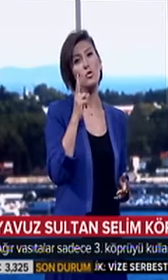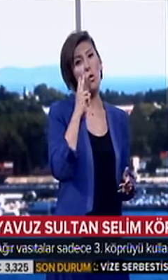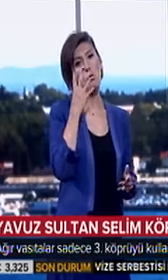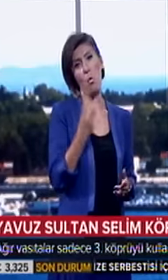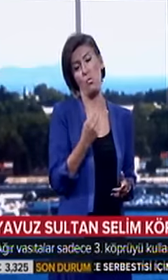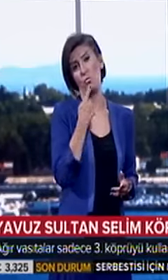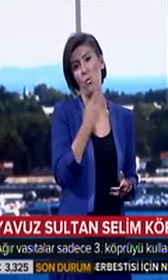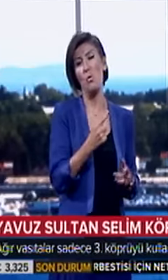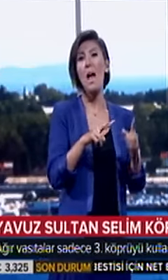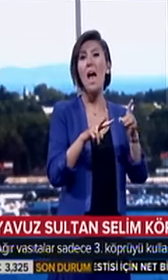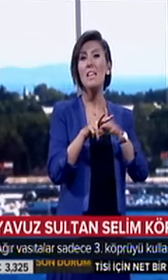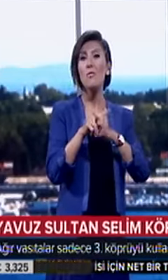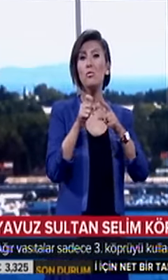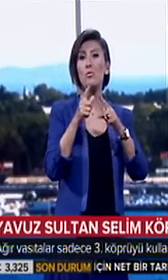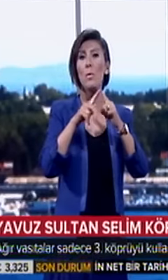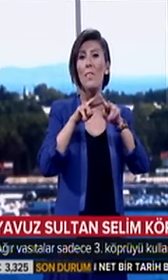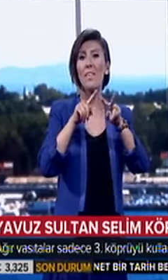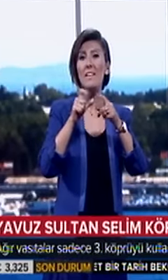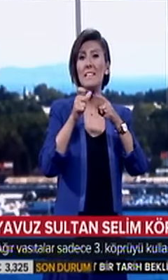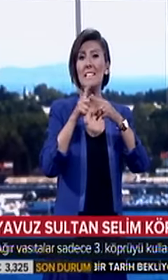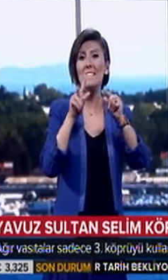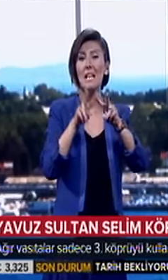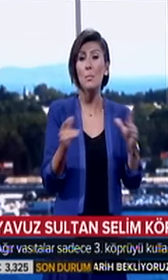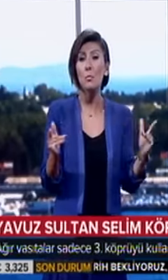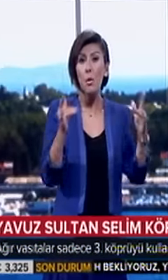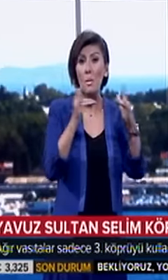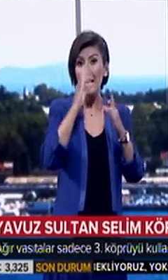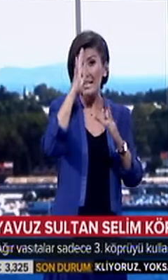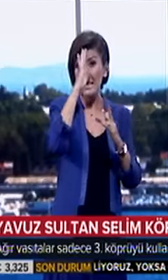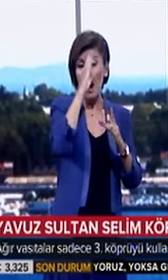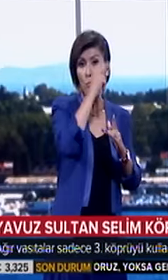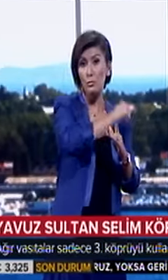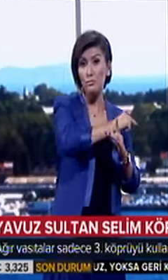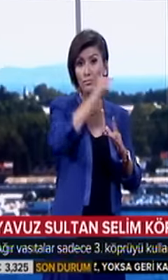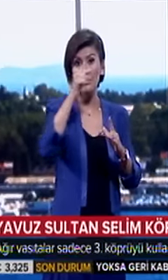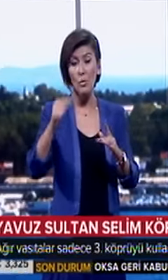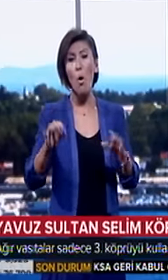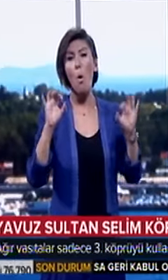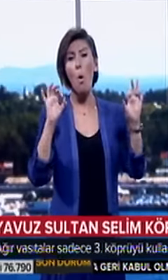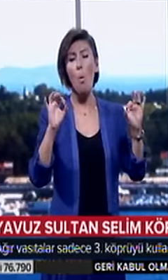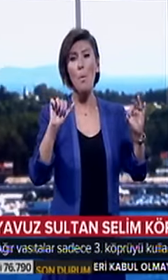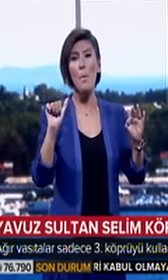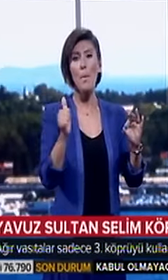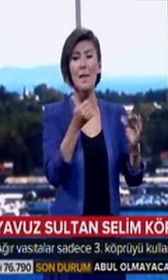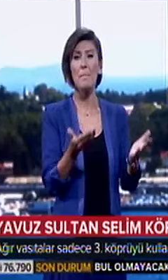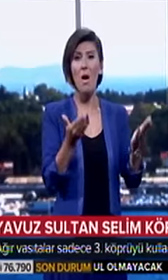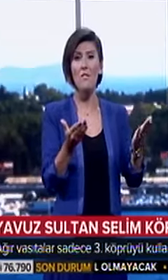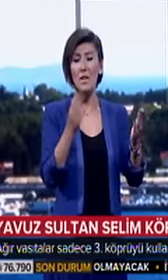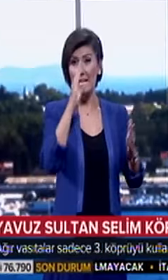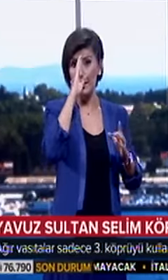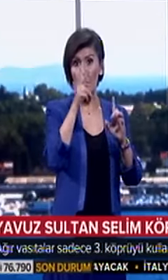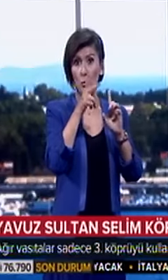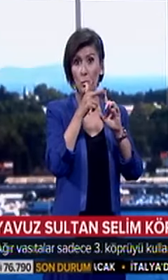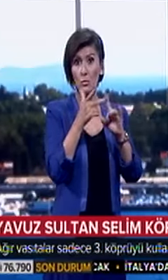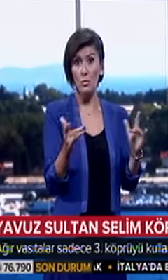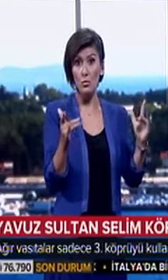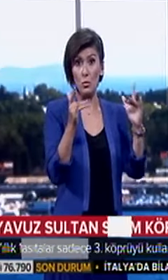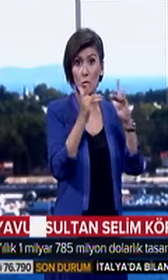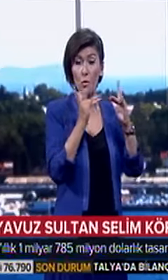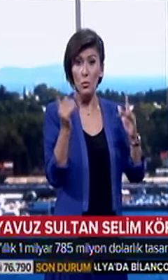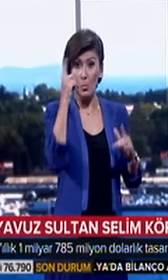eriyor. Yavuz Sultan Selim Köprüsü İstanbul'un iki yakası arasındaki trafiği önemli ölçüde hafifletecek. İstanbul'un 3. gerdanlığı olan